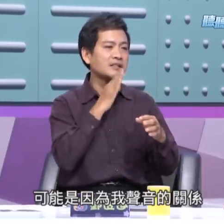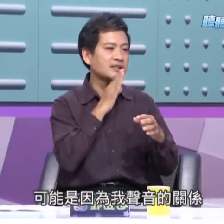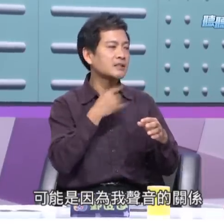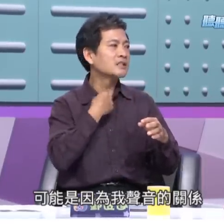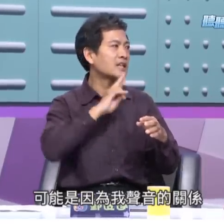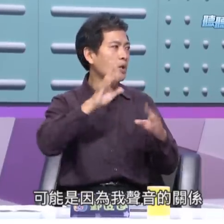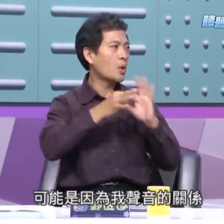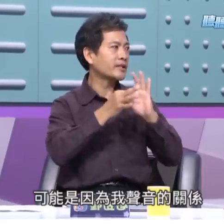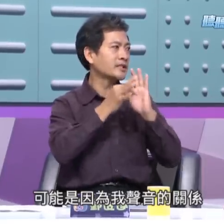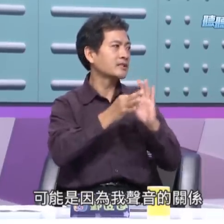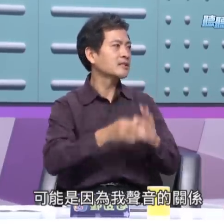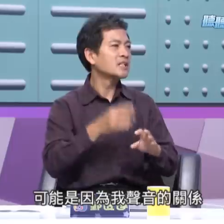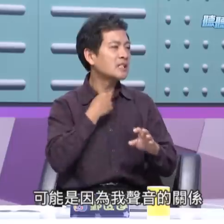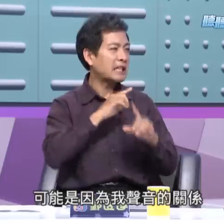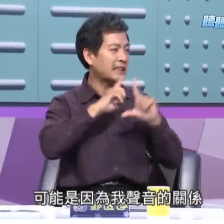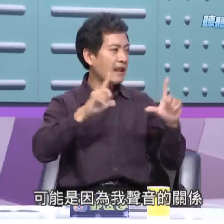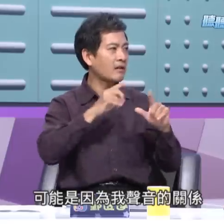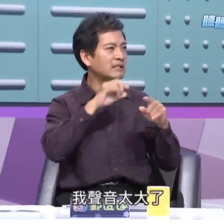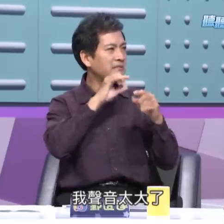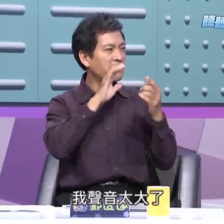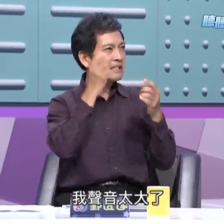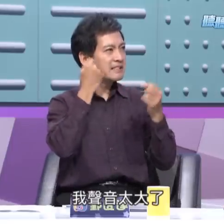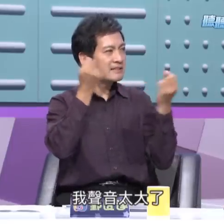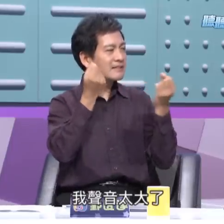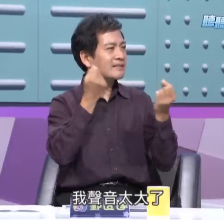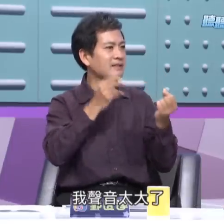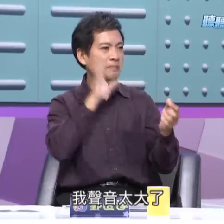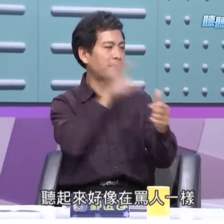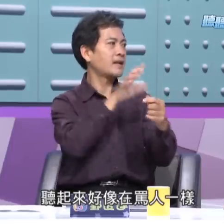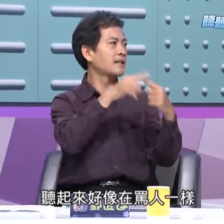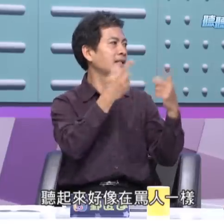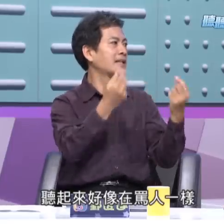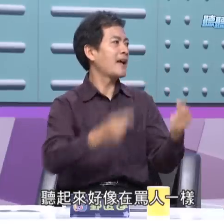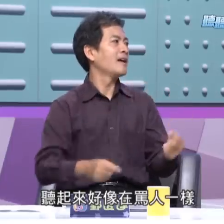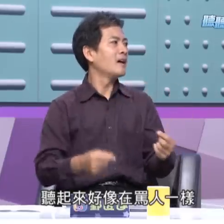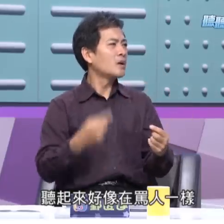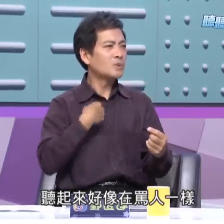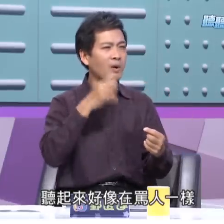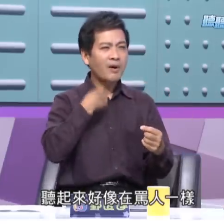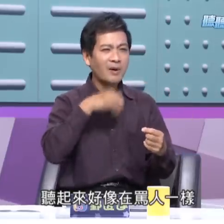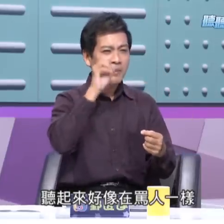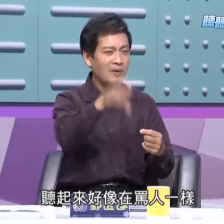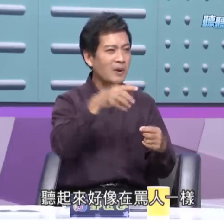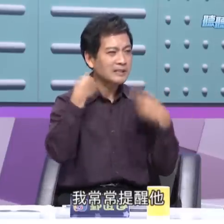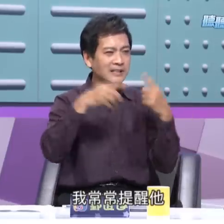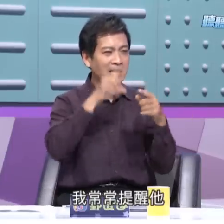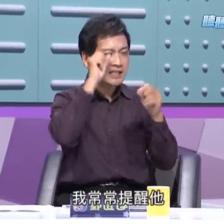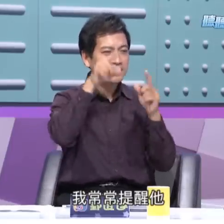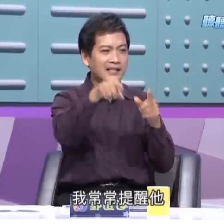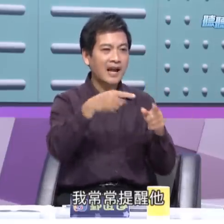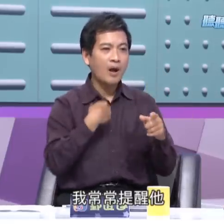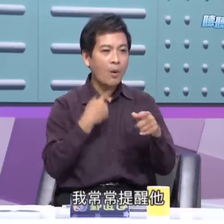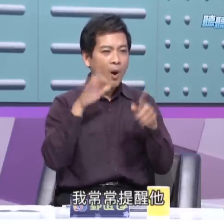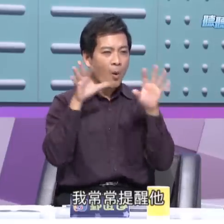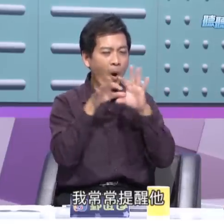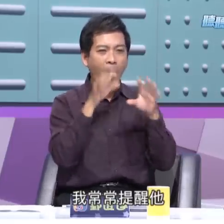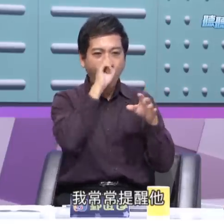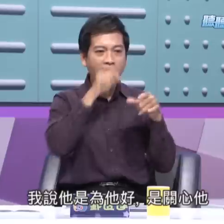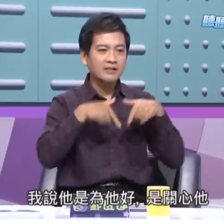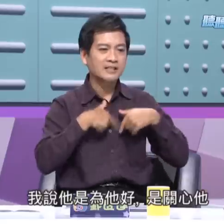我声音的关系啊，我声音太大了，听起来好像在骂人一样。我常常提醒他，我说他